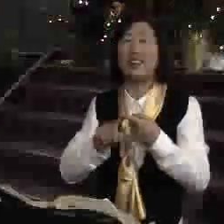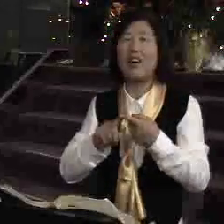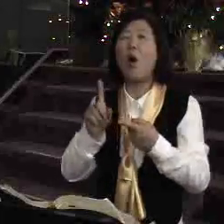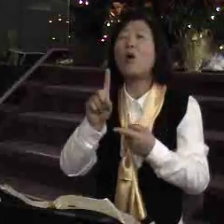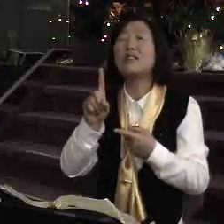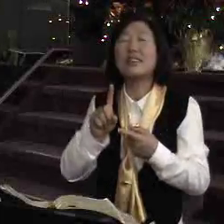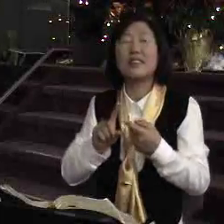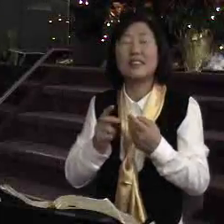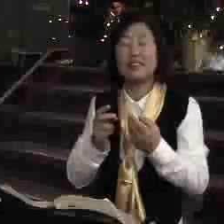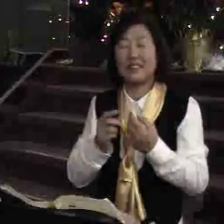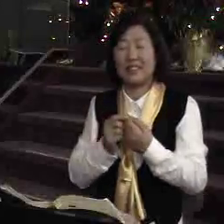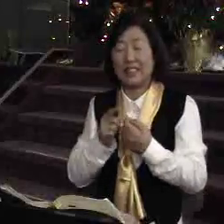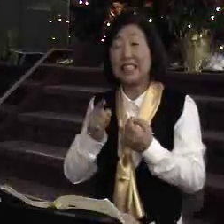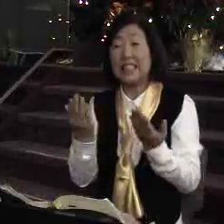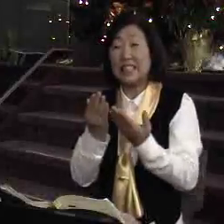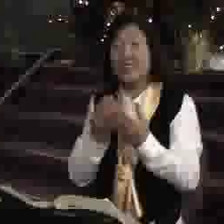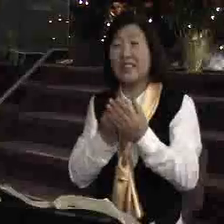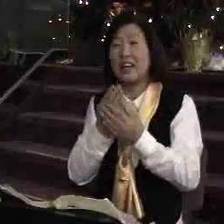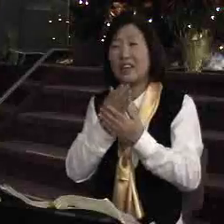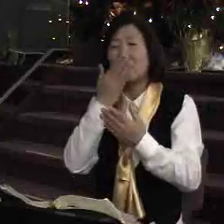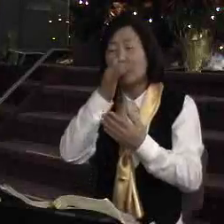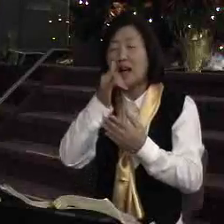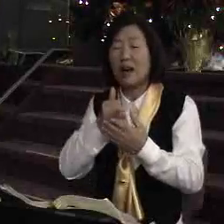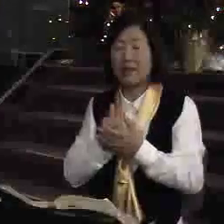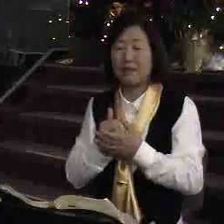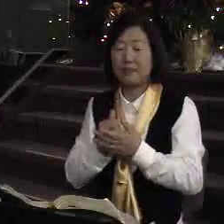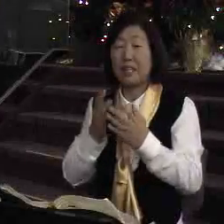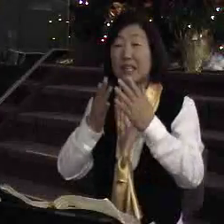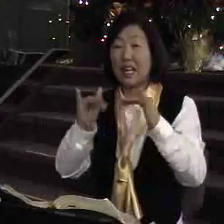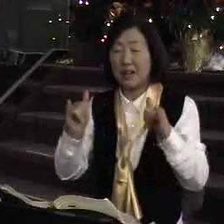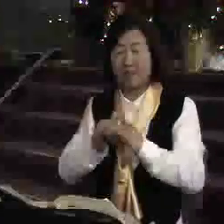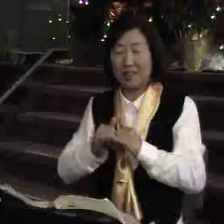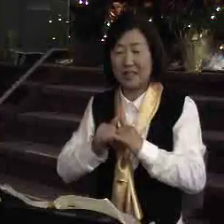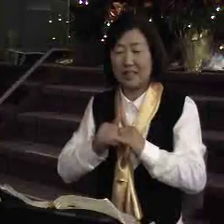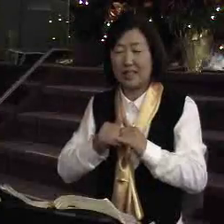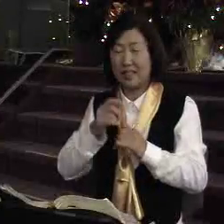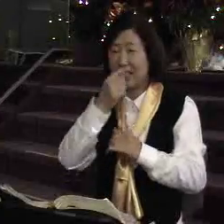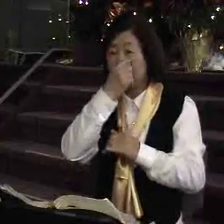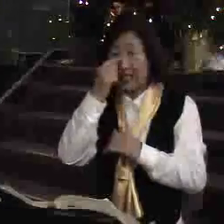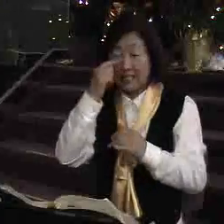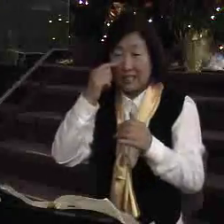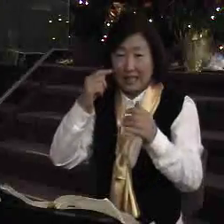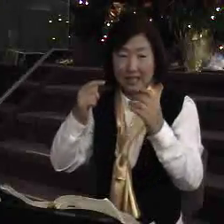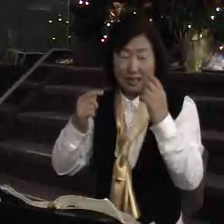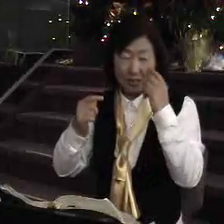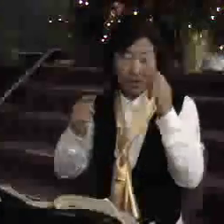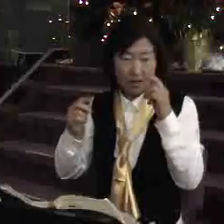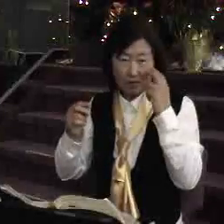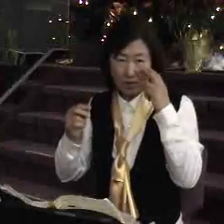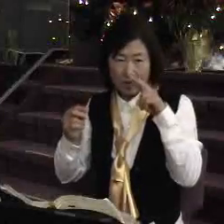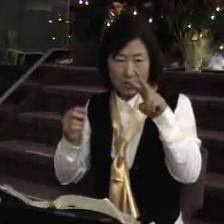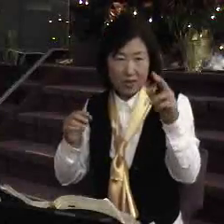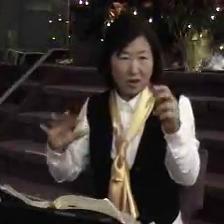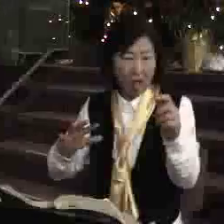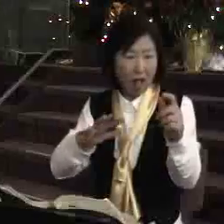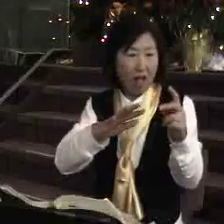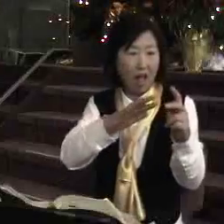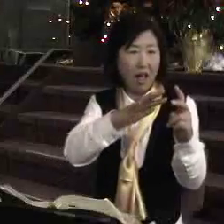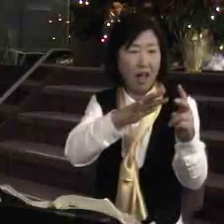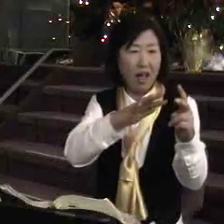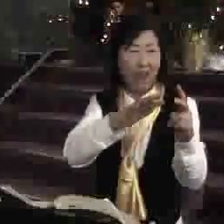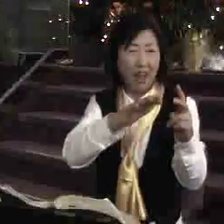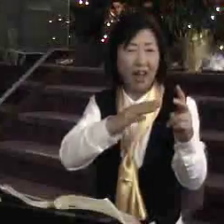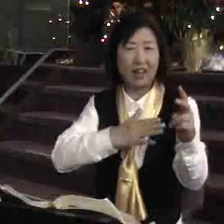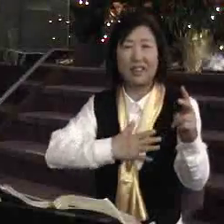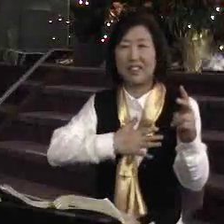어쩜 이런 일이 생길 수가 있는가. 그러니까 사람들의 시선을 끄는 게 그렇게 파워풀하더라고요. 그렇게